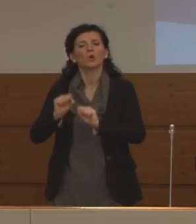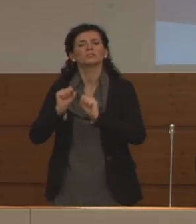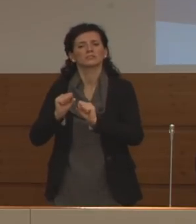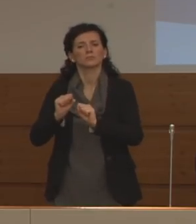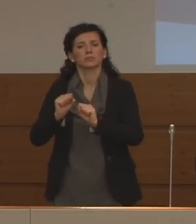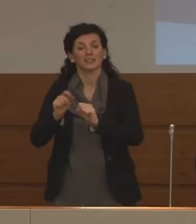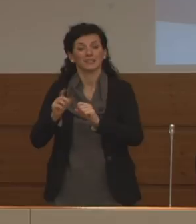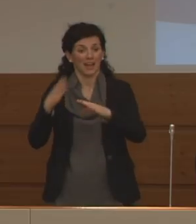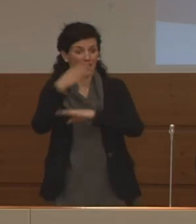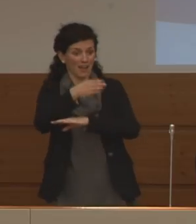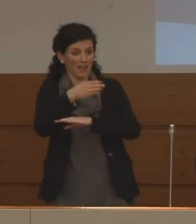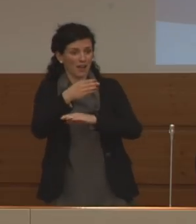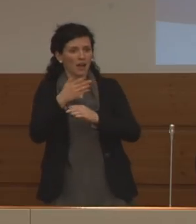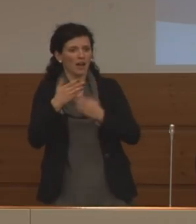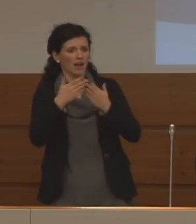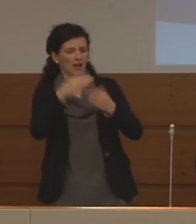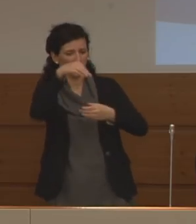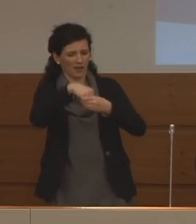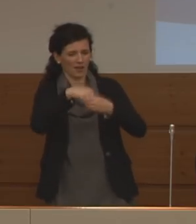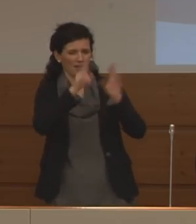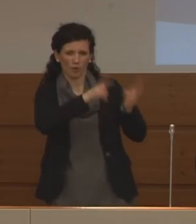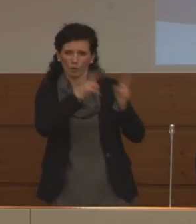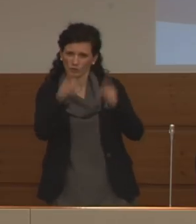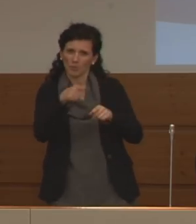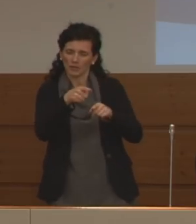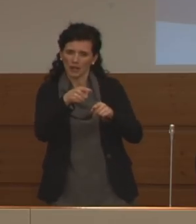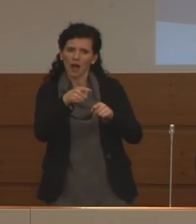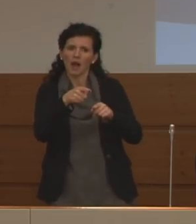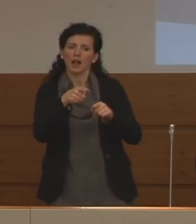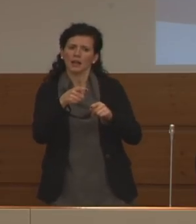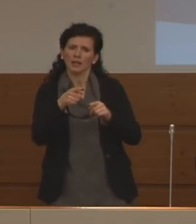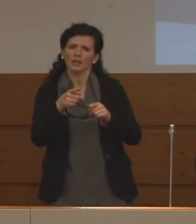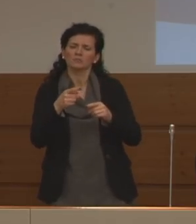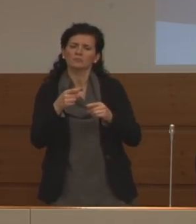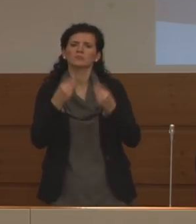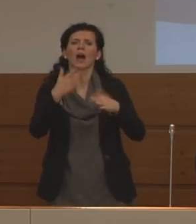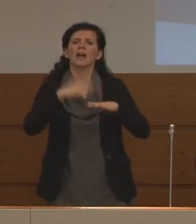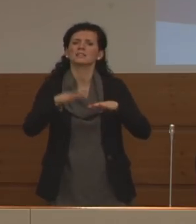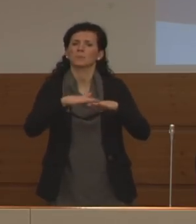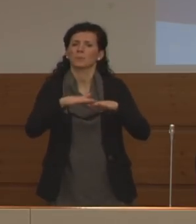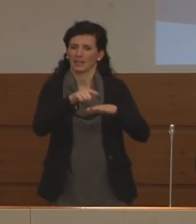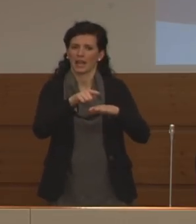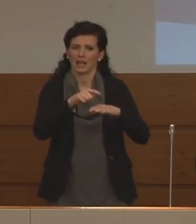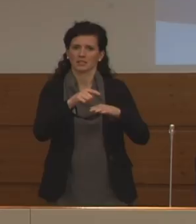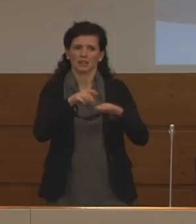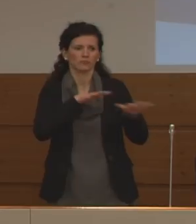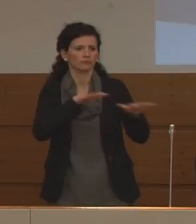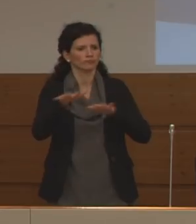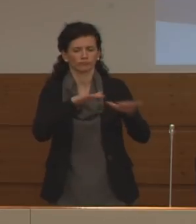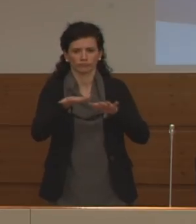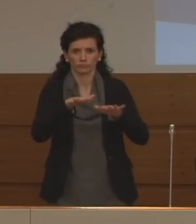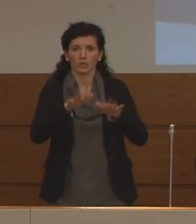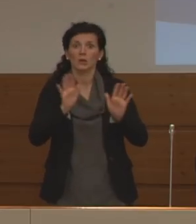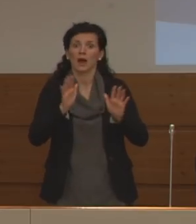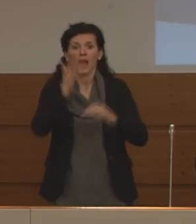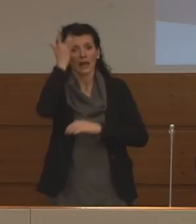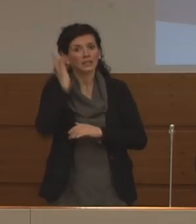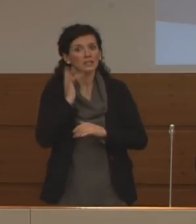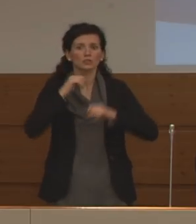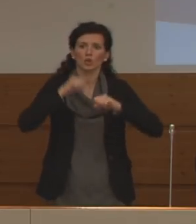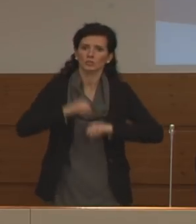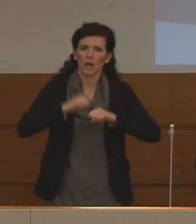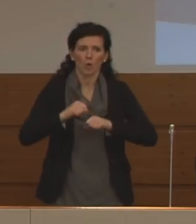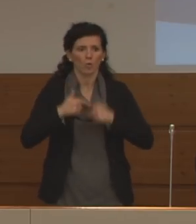senza esporli oltre che a rischi di salute anche a situazioni